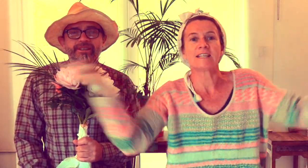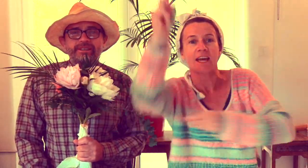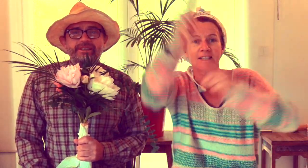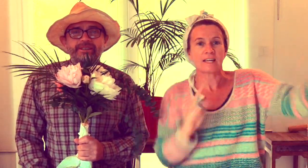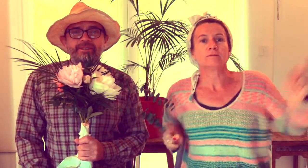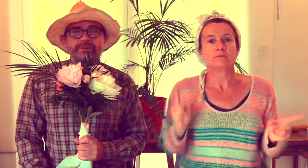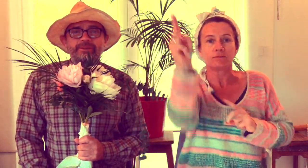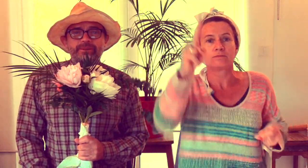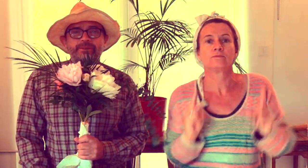zai, zai. Oh.